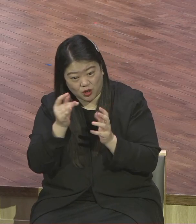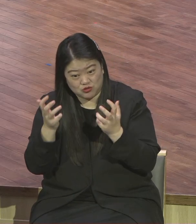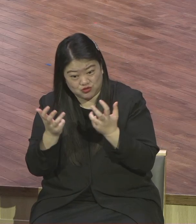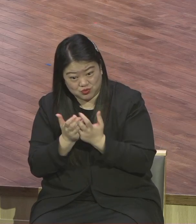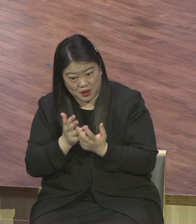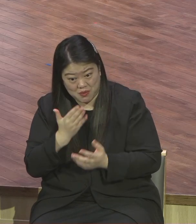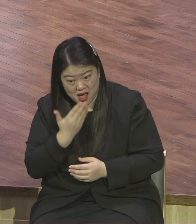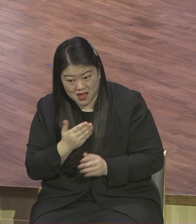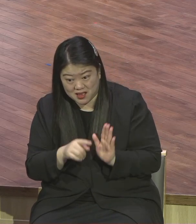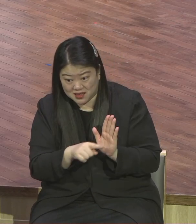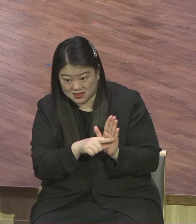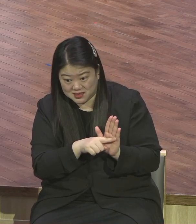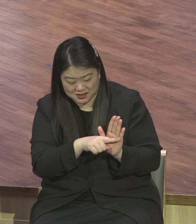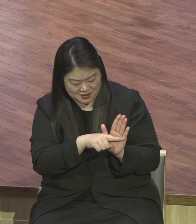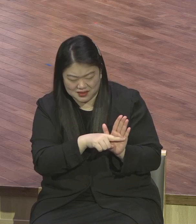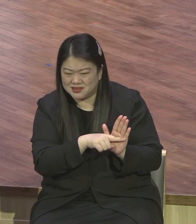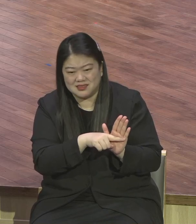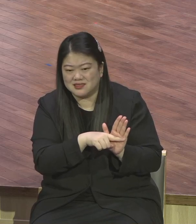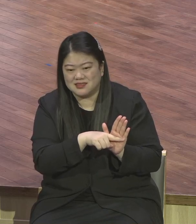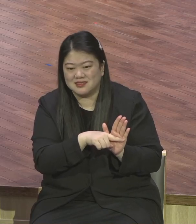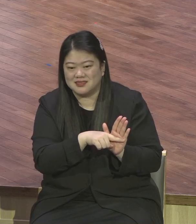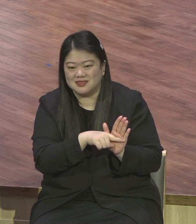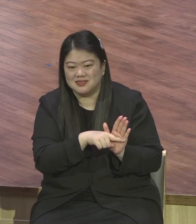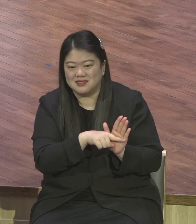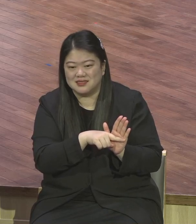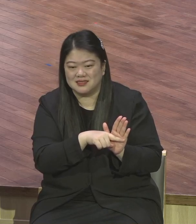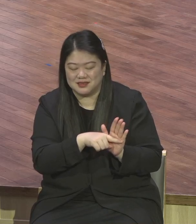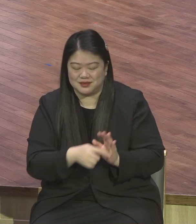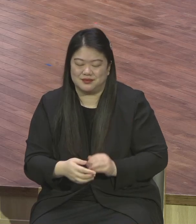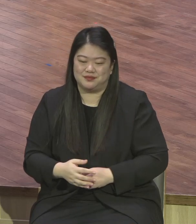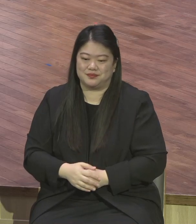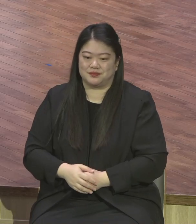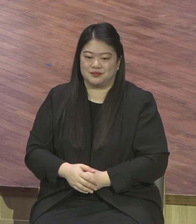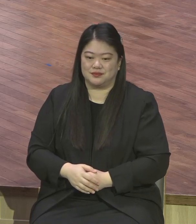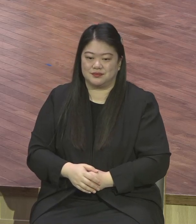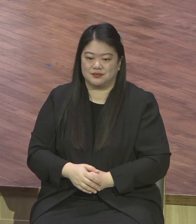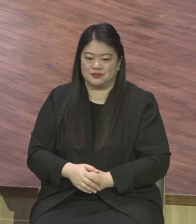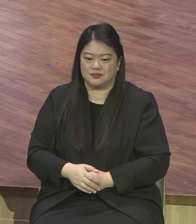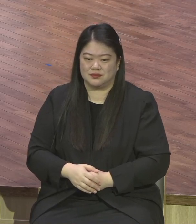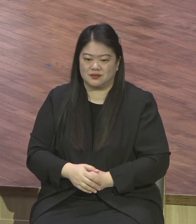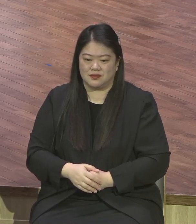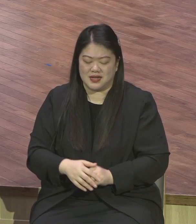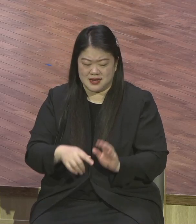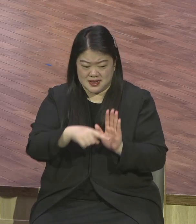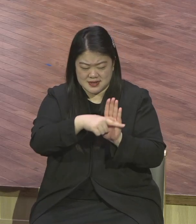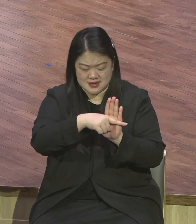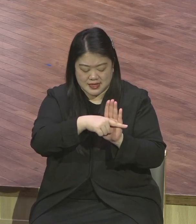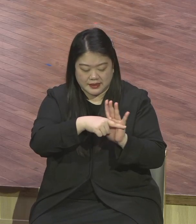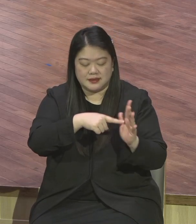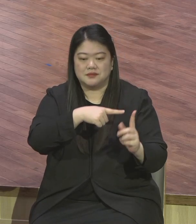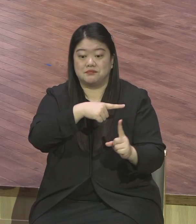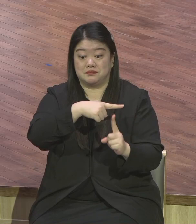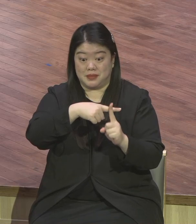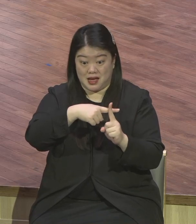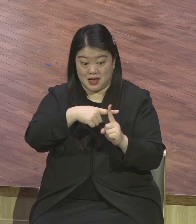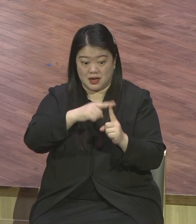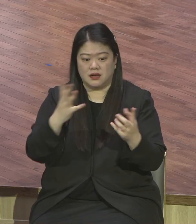나는 뭐 솔직해서 할 말 다 한다. 천만의 말씀. 남의 상처 주는 걸 생각 안 합니까?